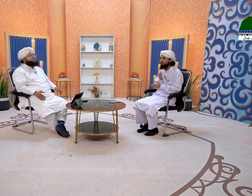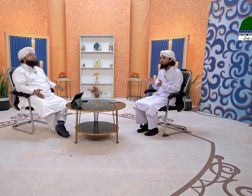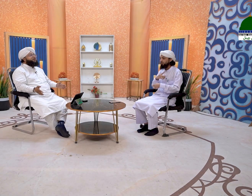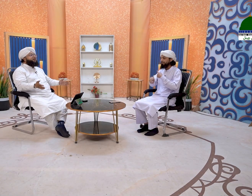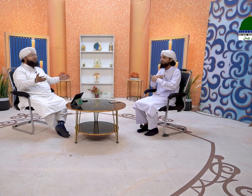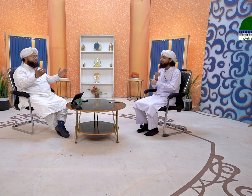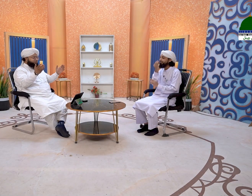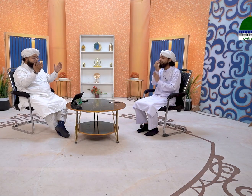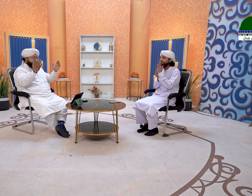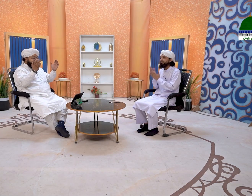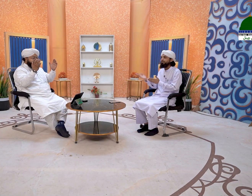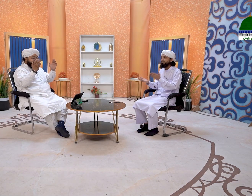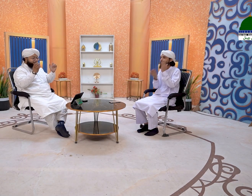میں داخل ہو جاتا ہے۔